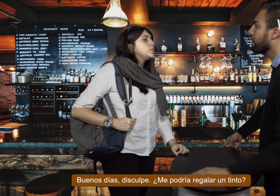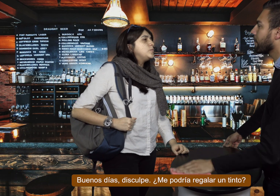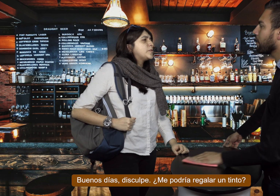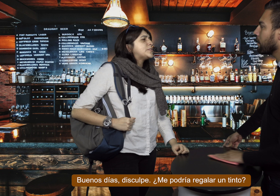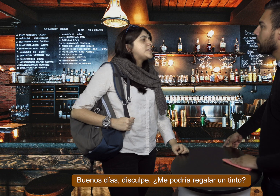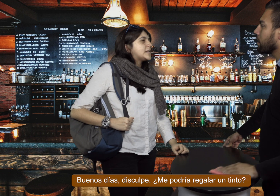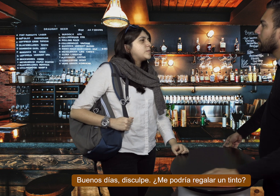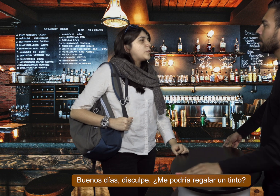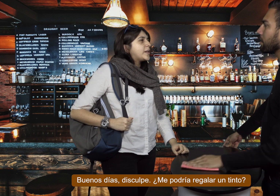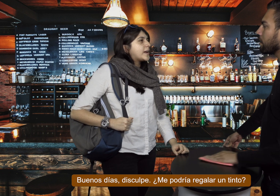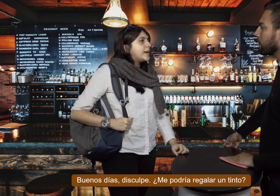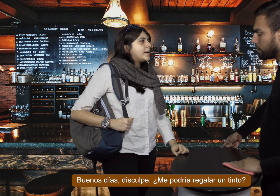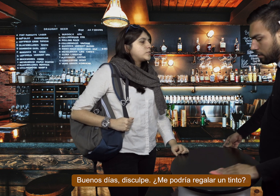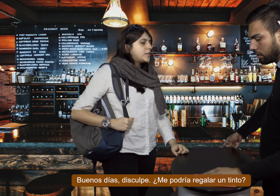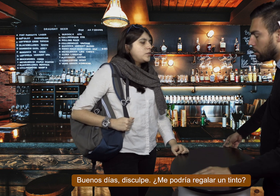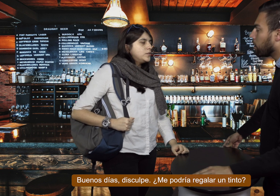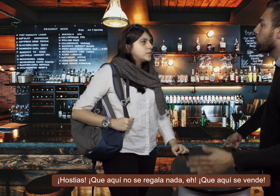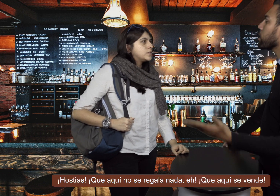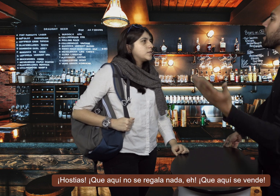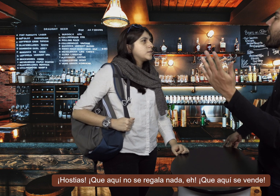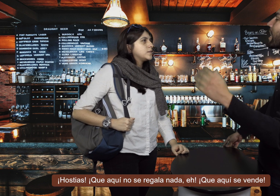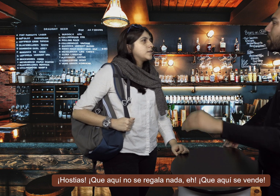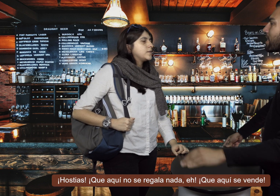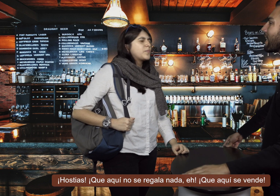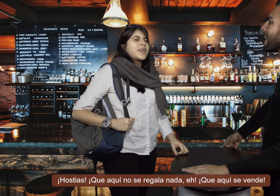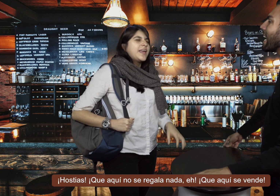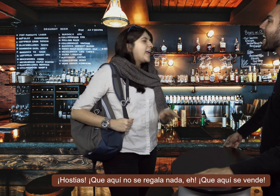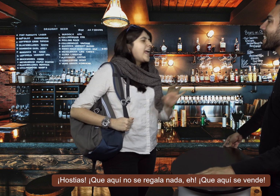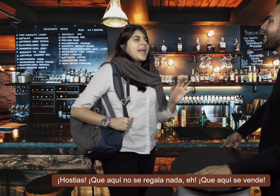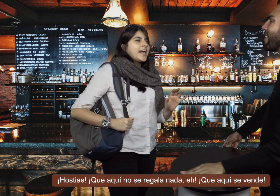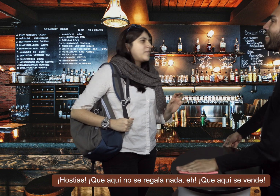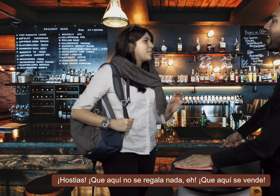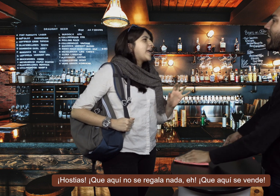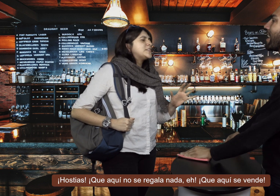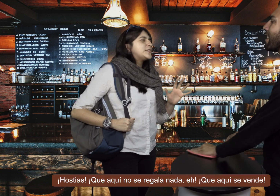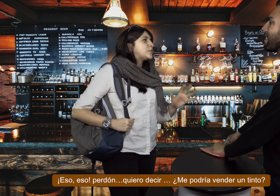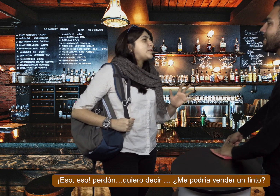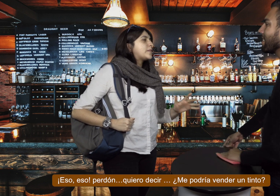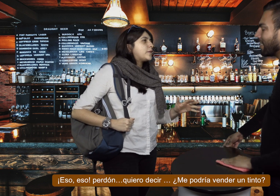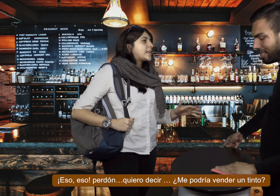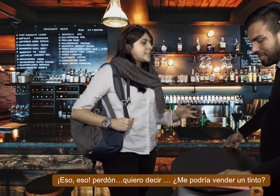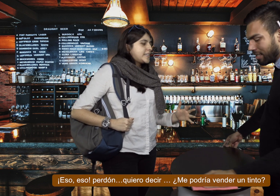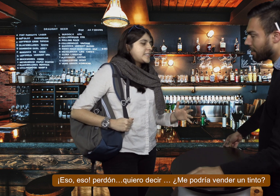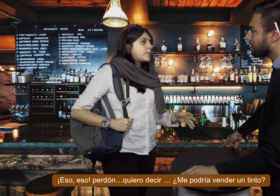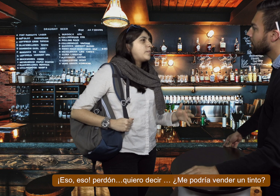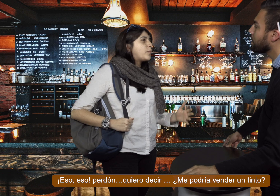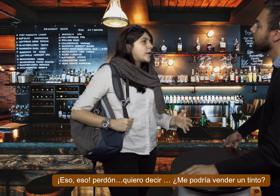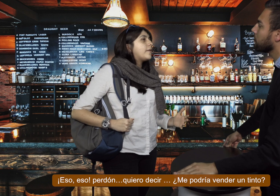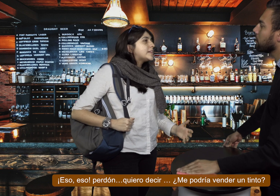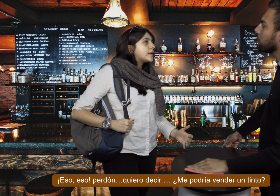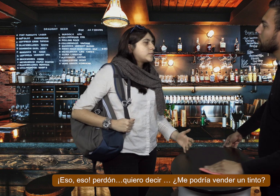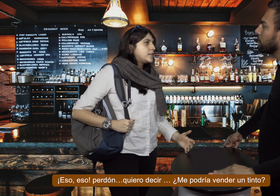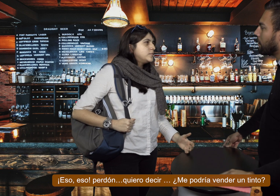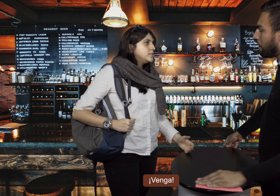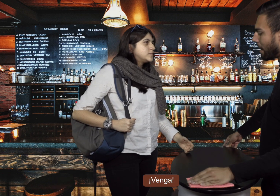Disculpe, buenos días, ¿me podría regalar un pinto? Hostia, que aquí no se regala, aquí se vende. Eso, perdón, quise decir, ¿me podría vender un pinto?